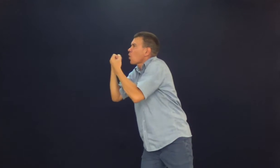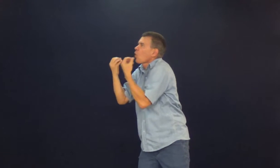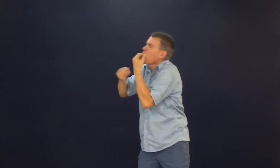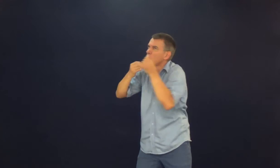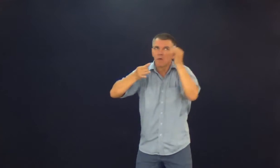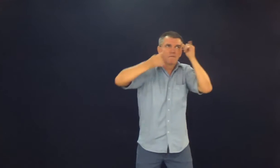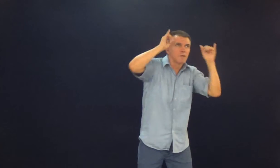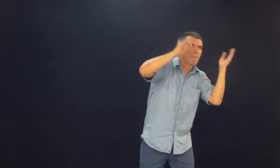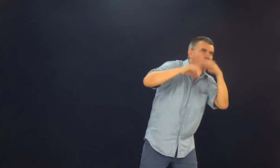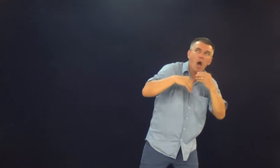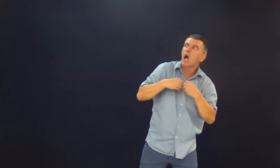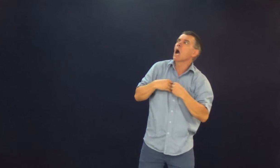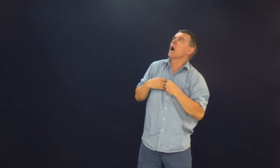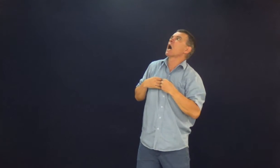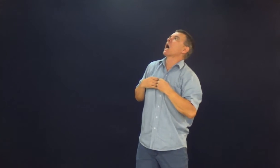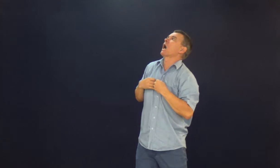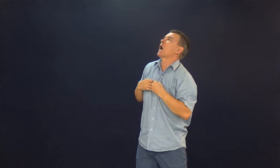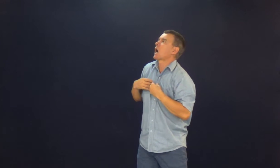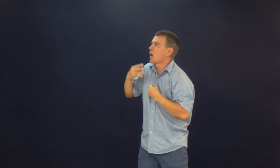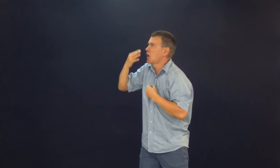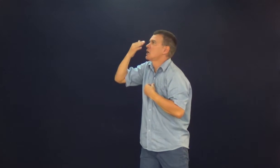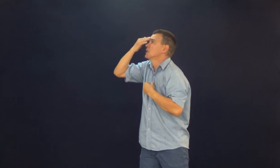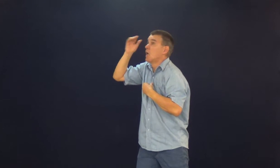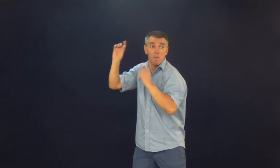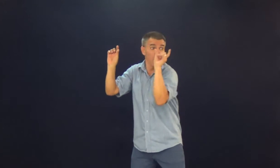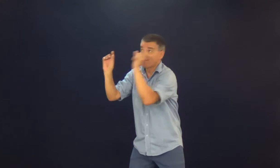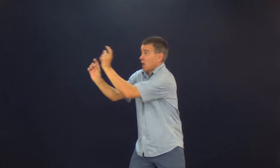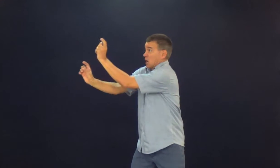aconselhado se esforçando não é